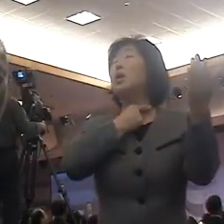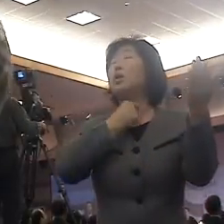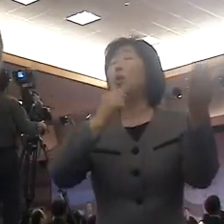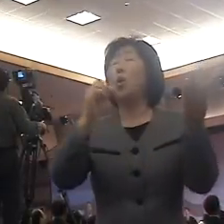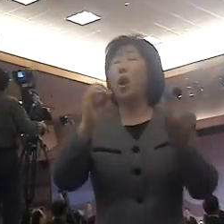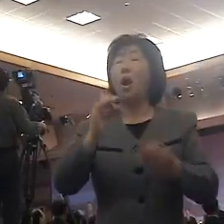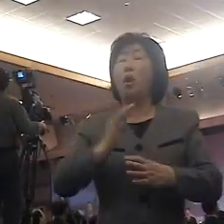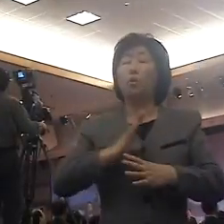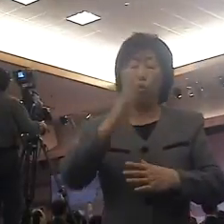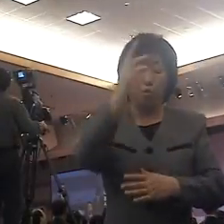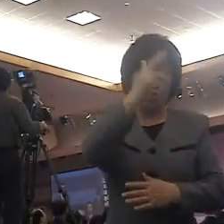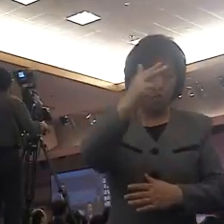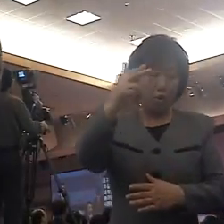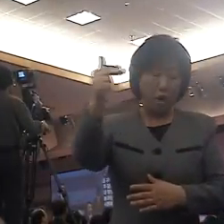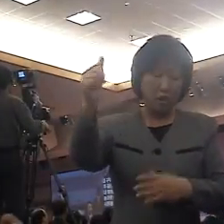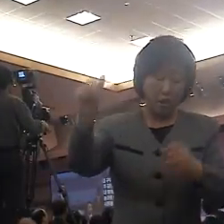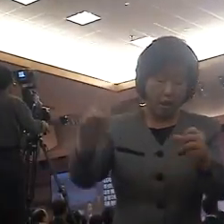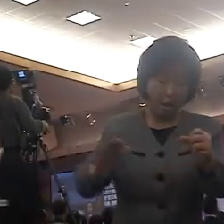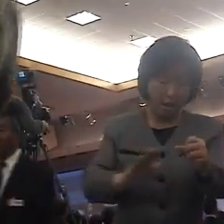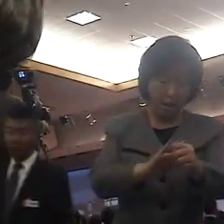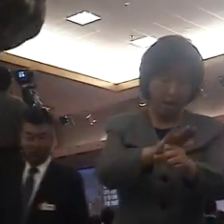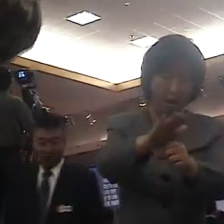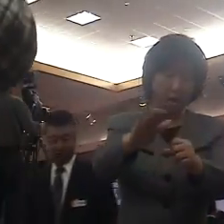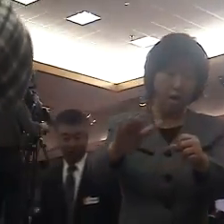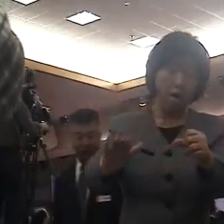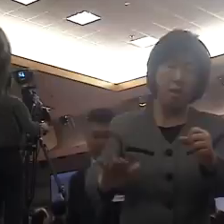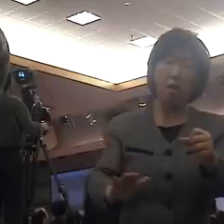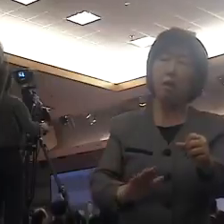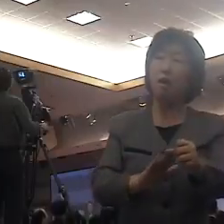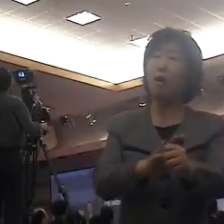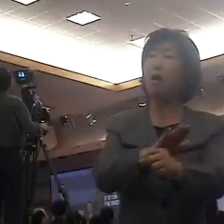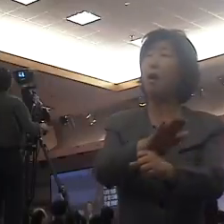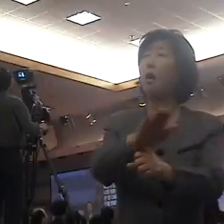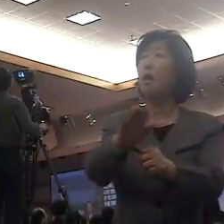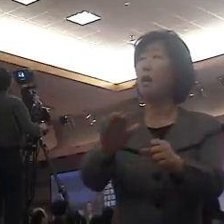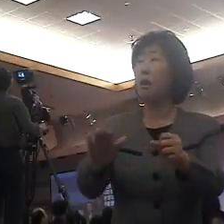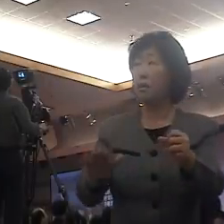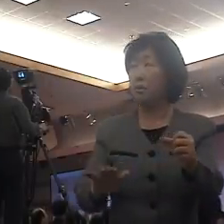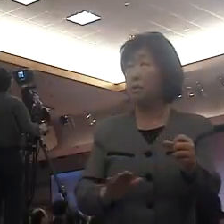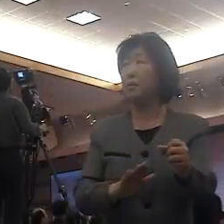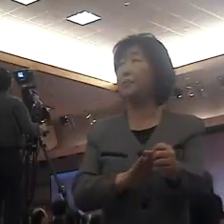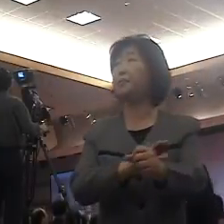찬양하리 놀라운 주의 사랑.